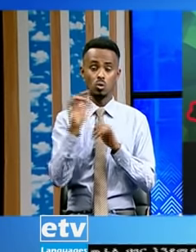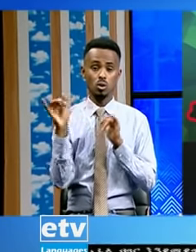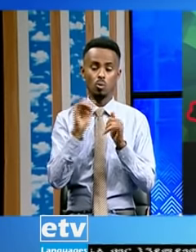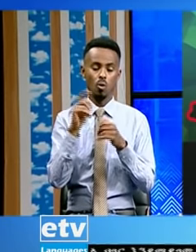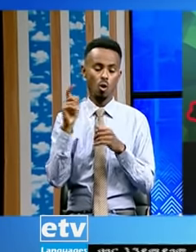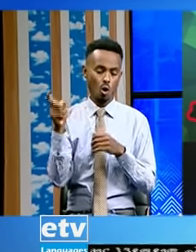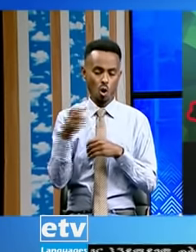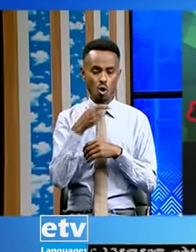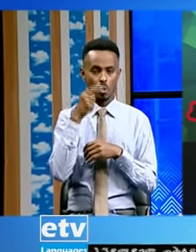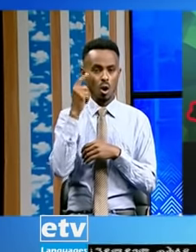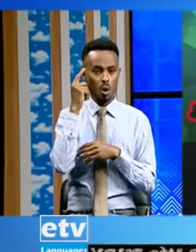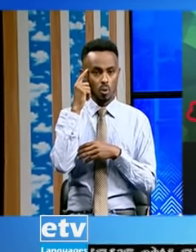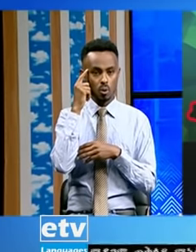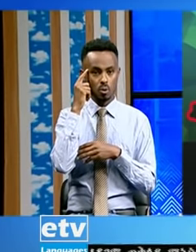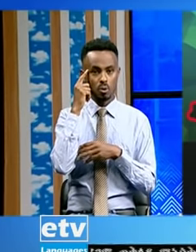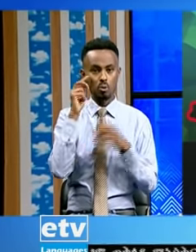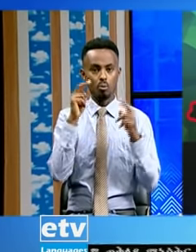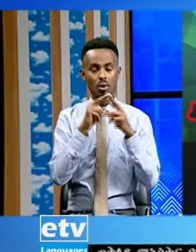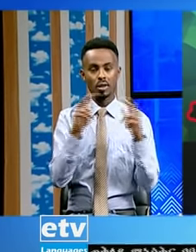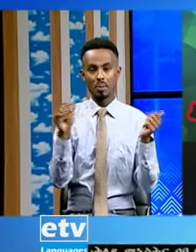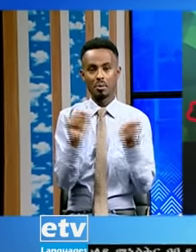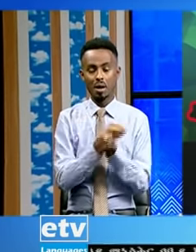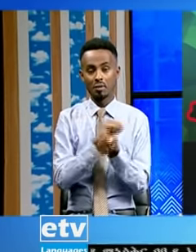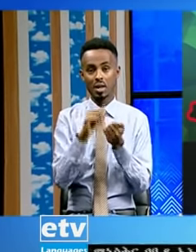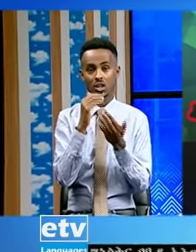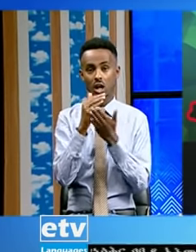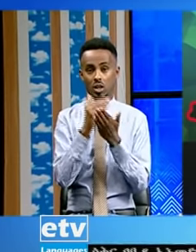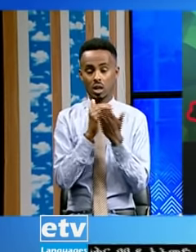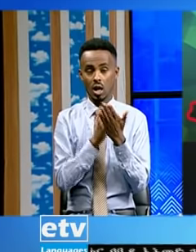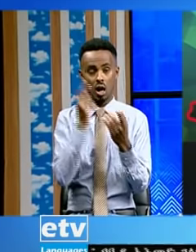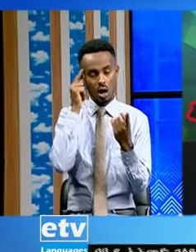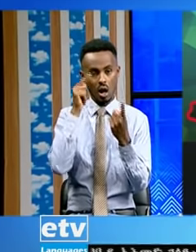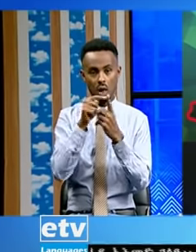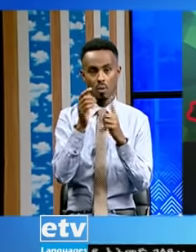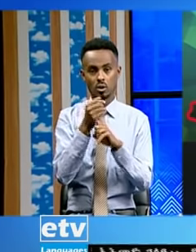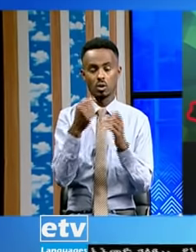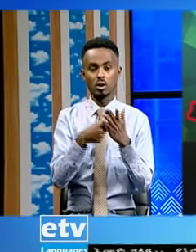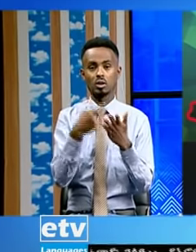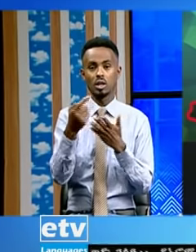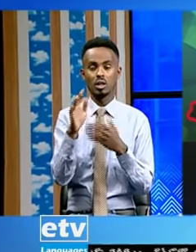ሆን ብለው በጣም አፍራሽ አጀንዳና አላማ ይዘው